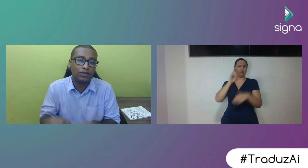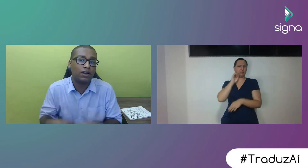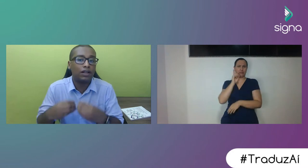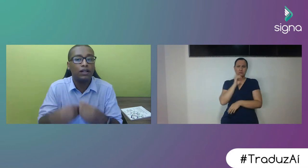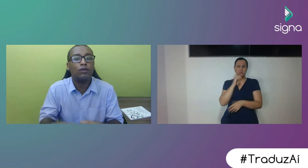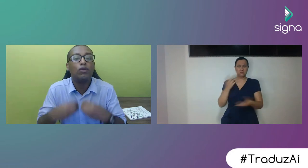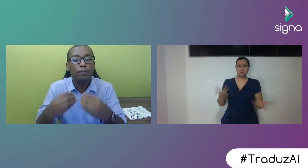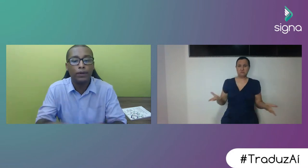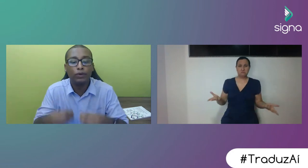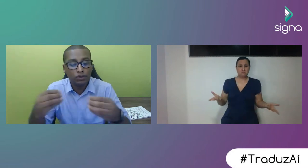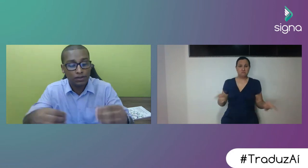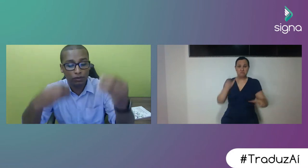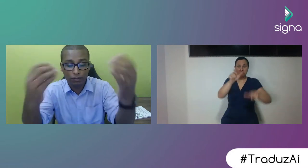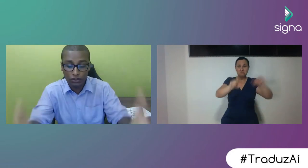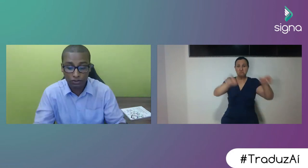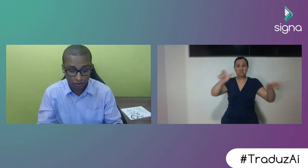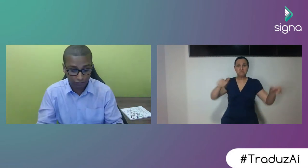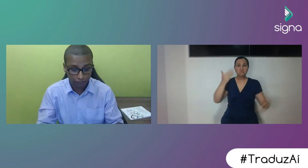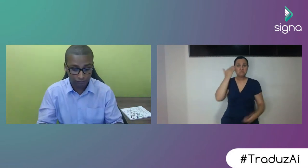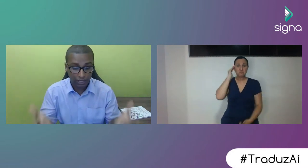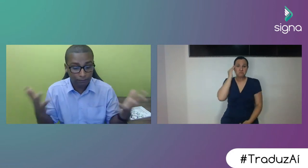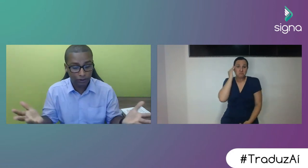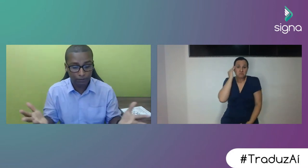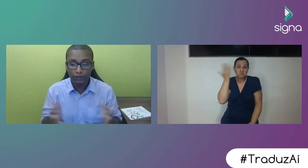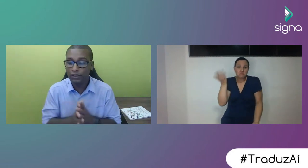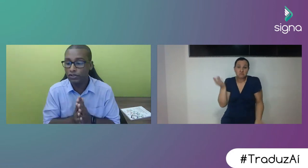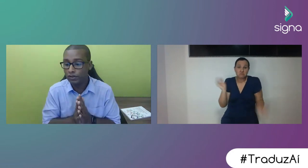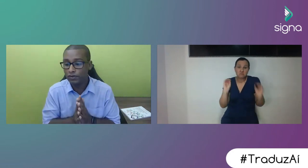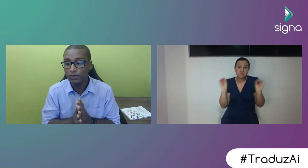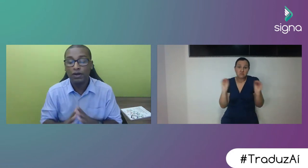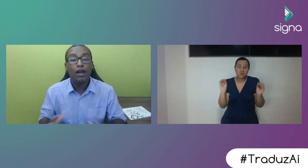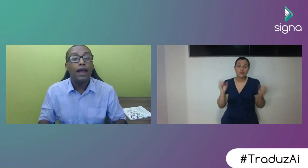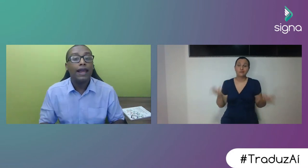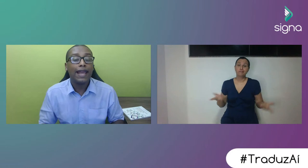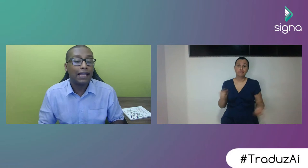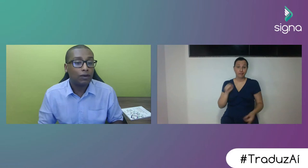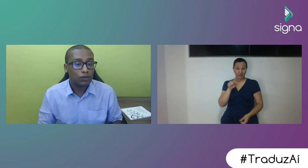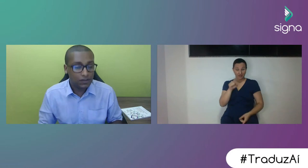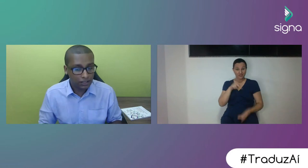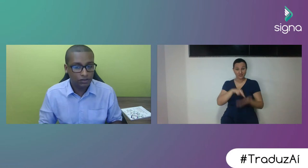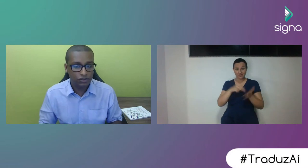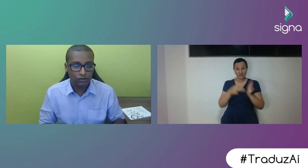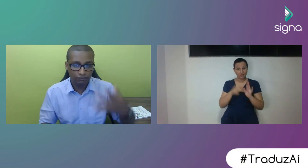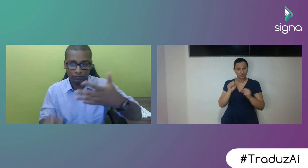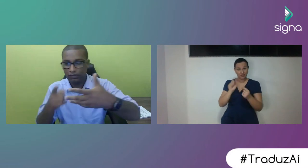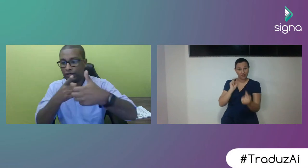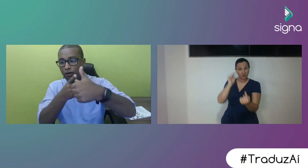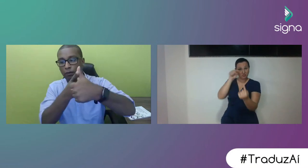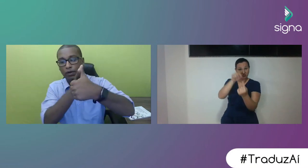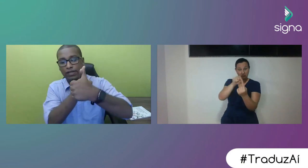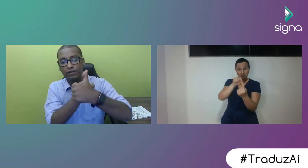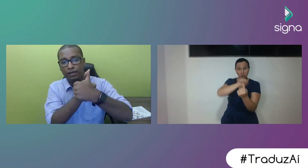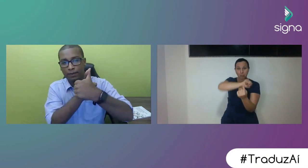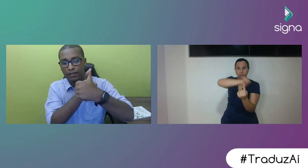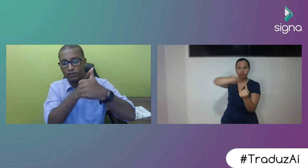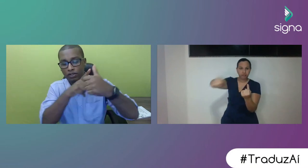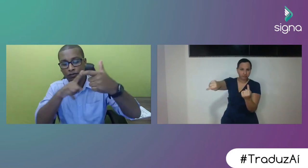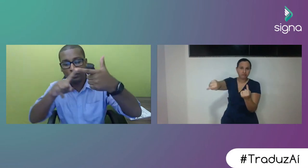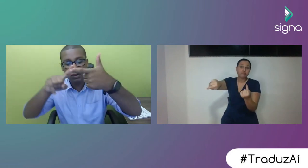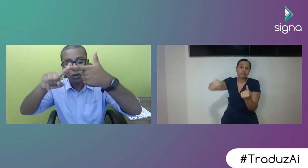seja, a tradução ela não cumpriu com seu objetivo. É muito importante isso. E ela consiste, então, é um